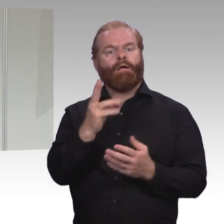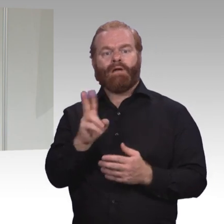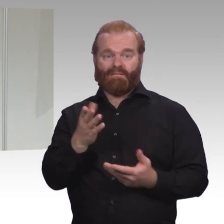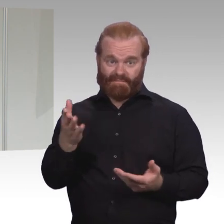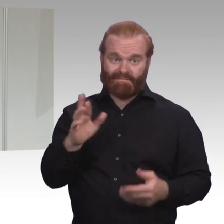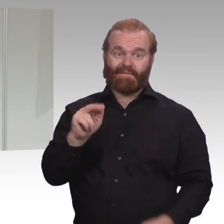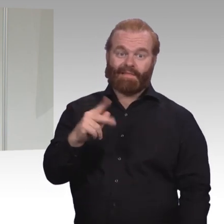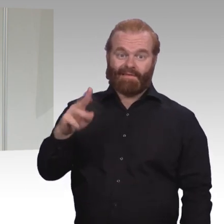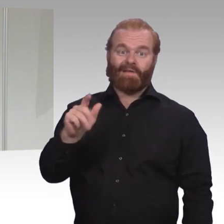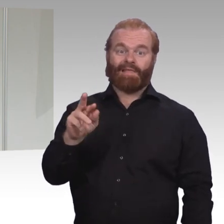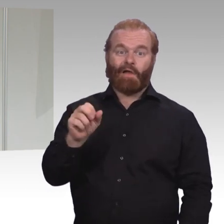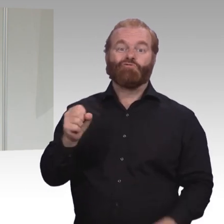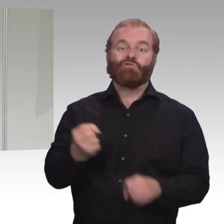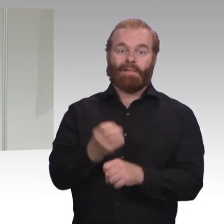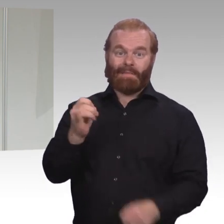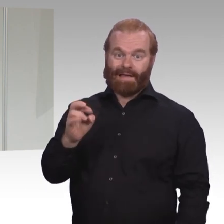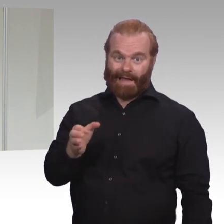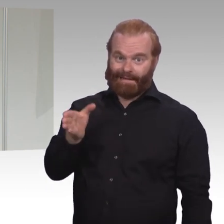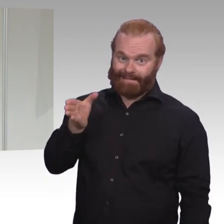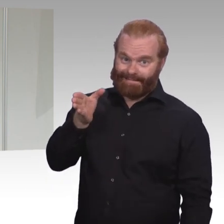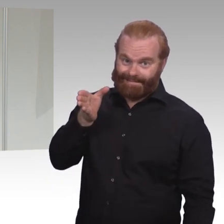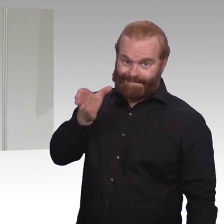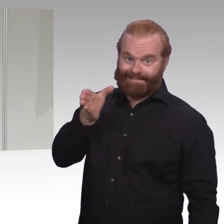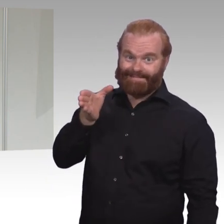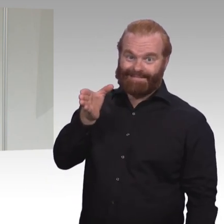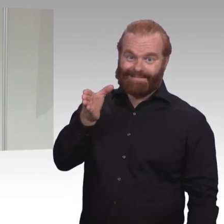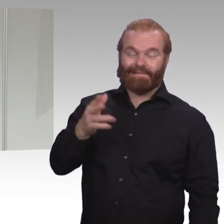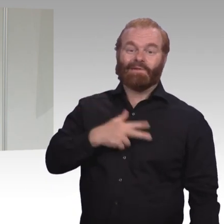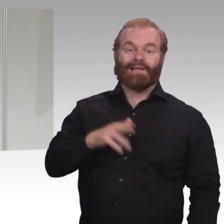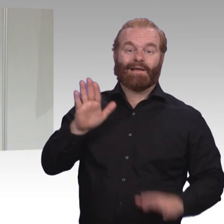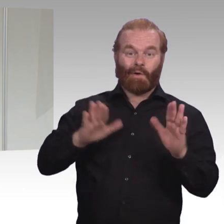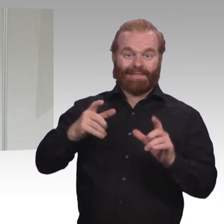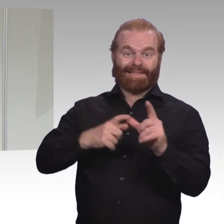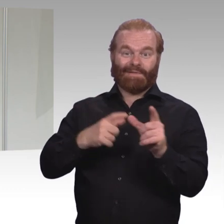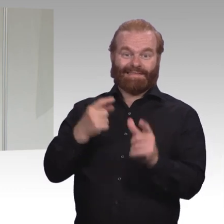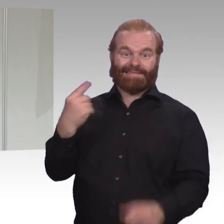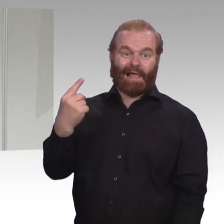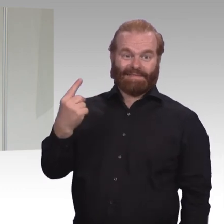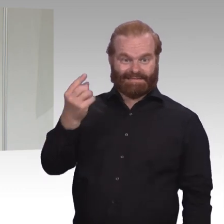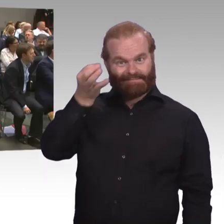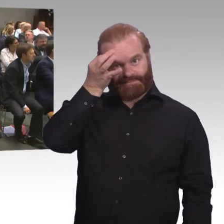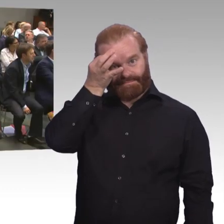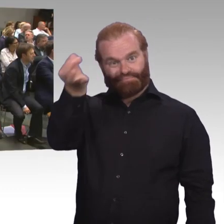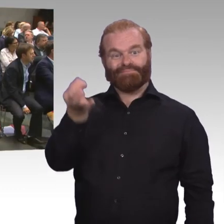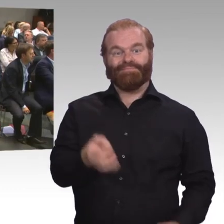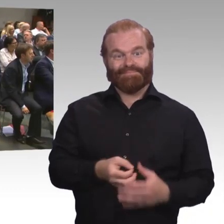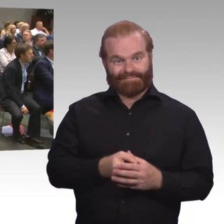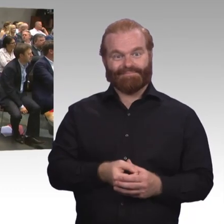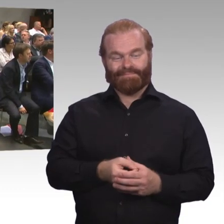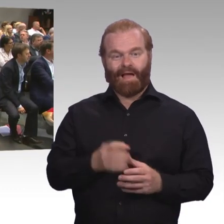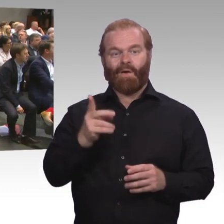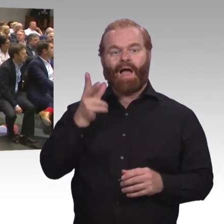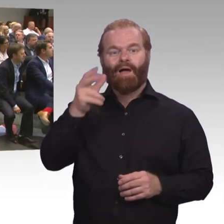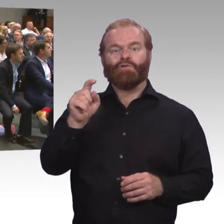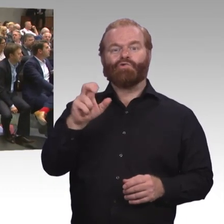den Doppel-NATO-Beschluss durchsetzte. Es war der Sozialdemokrat Peter Struck, der erklärte, die Sicherheit der Bundesrepublik würde am Hindukusch